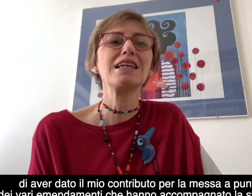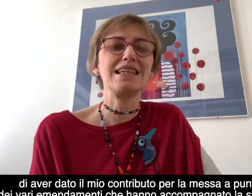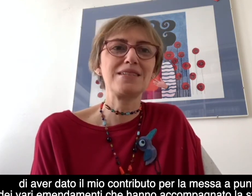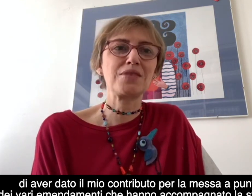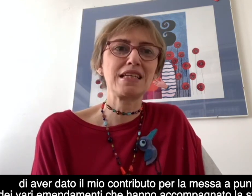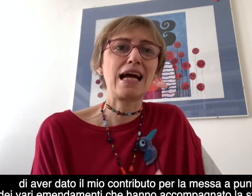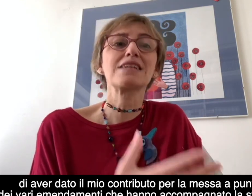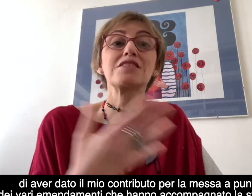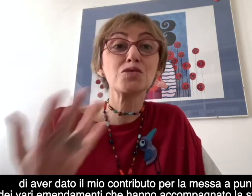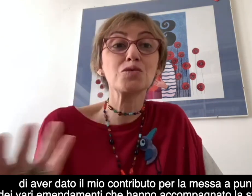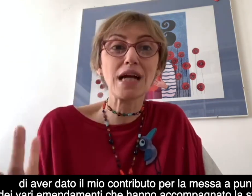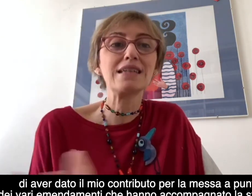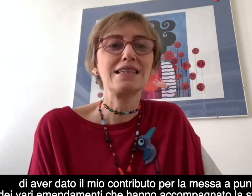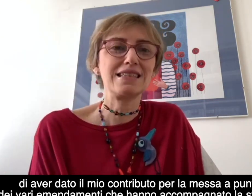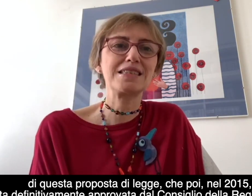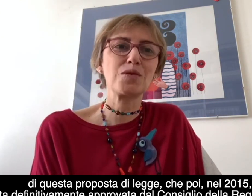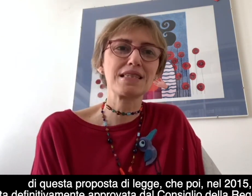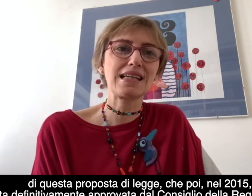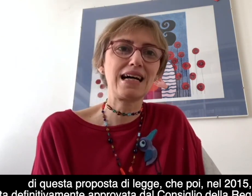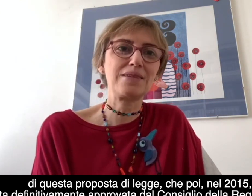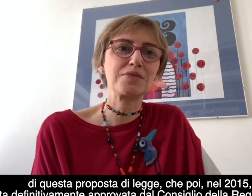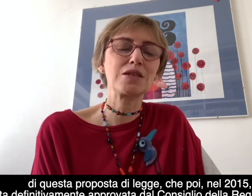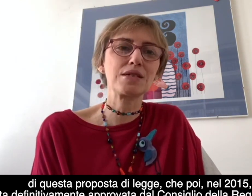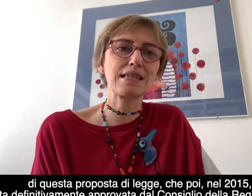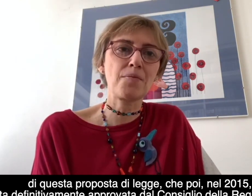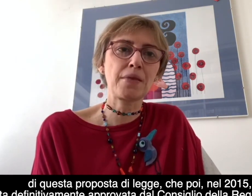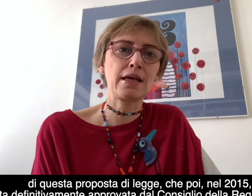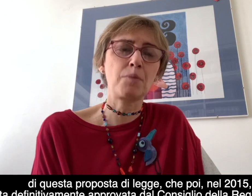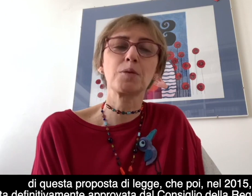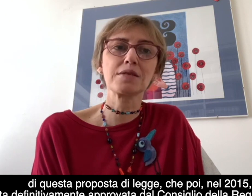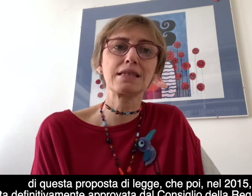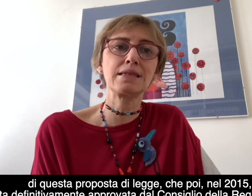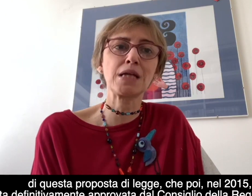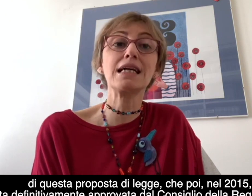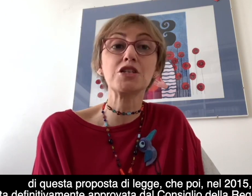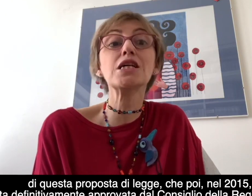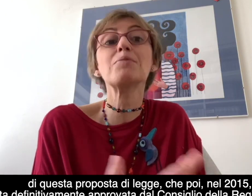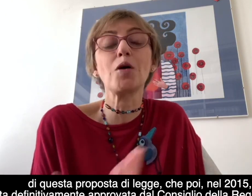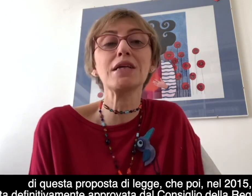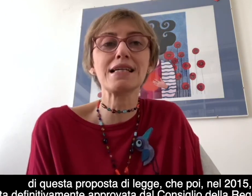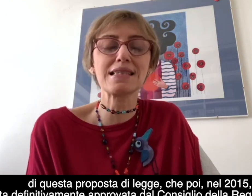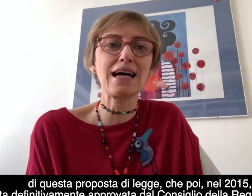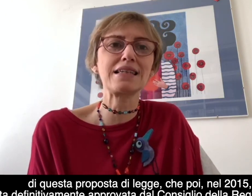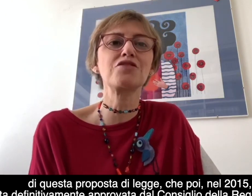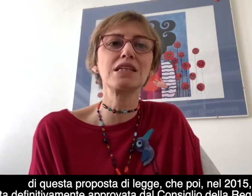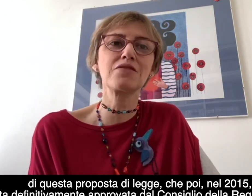la stesura di questa di questa proposta di legge che poi è stata definitivamente